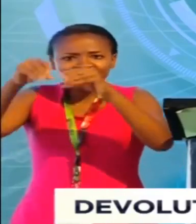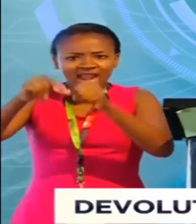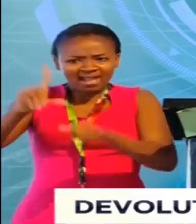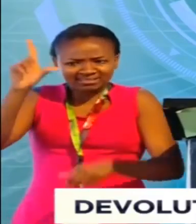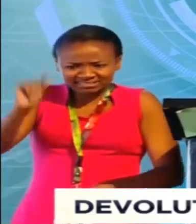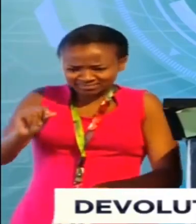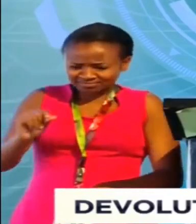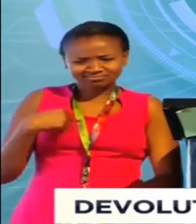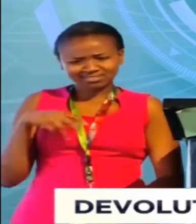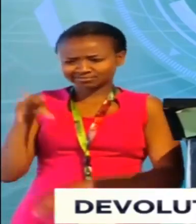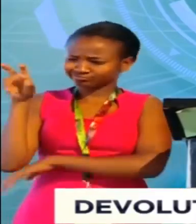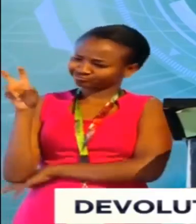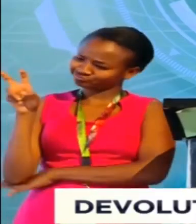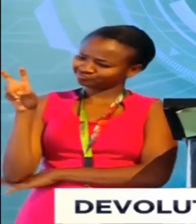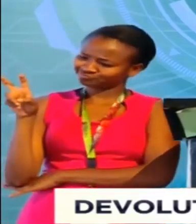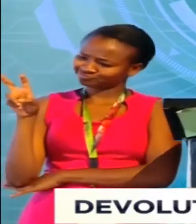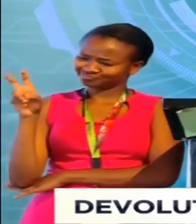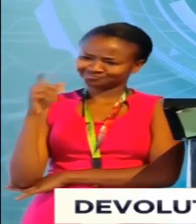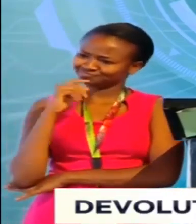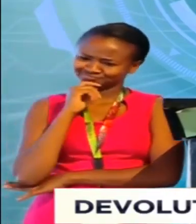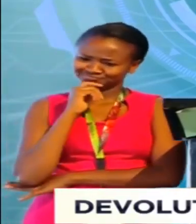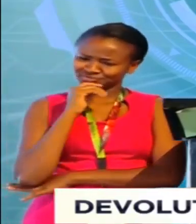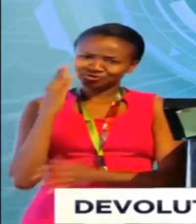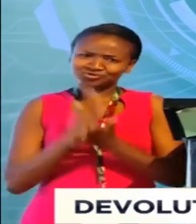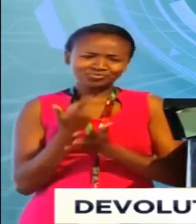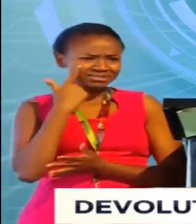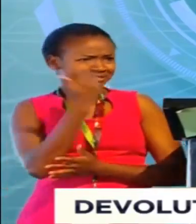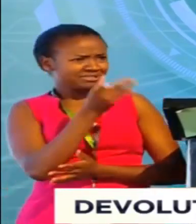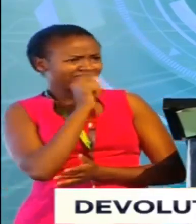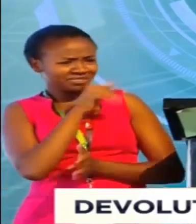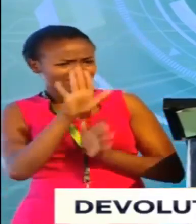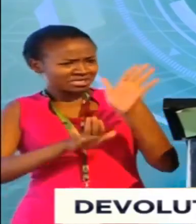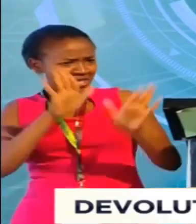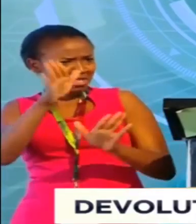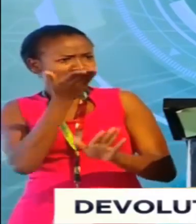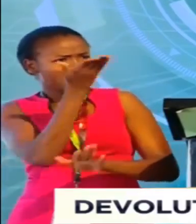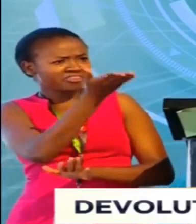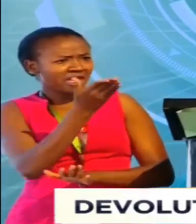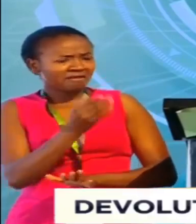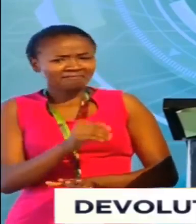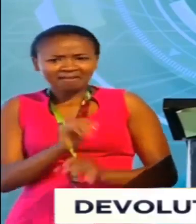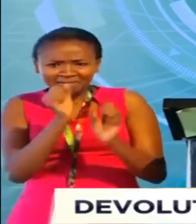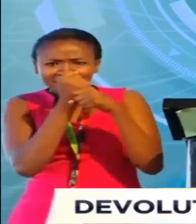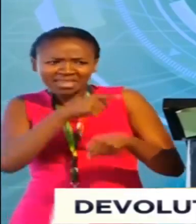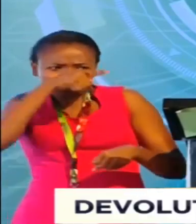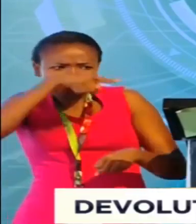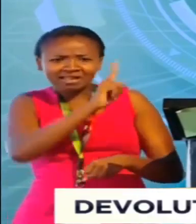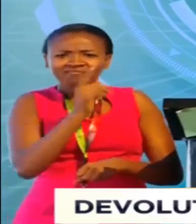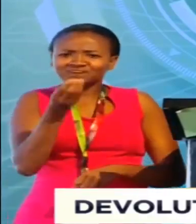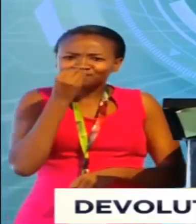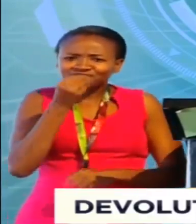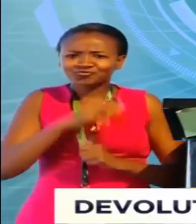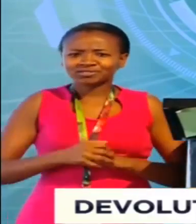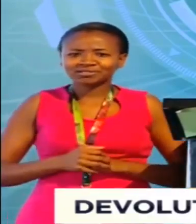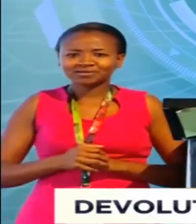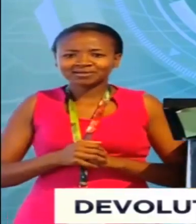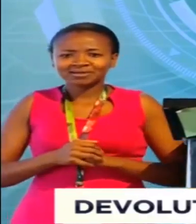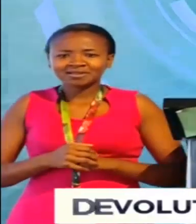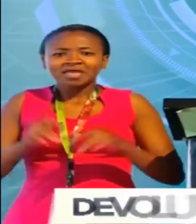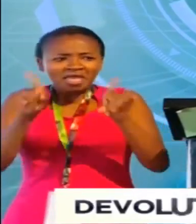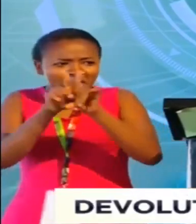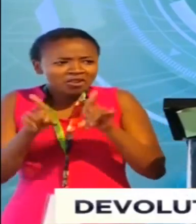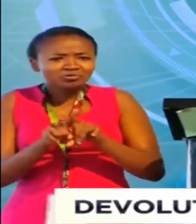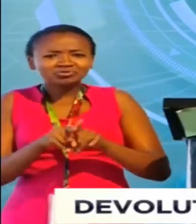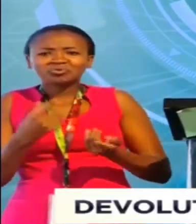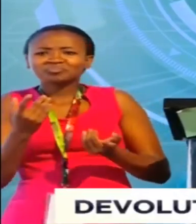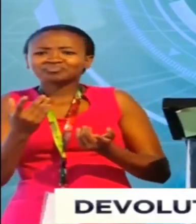Mimi naangalia hapa, nimeona hapa kwa Kirinyaga hapa wanajitengenezea chakula yao. They are going to be